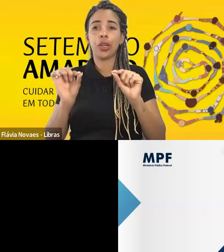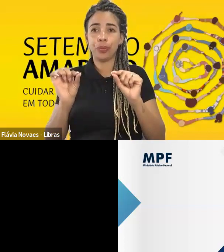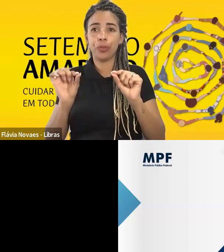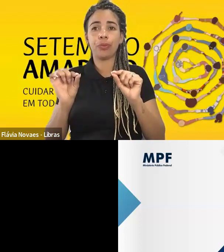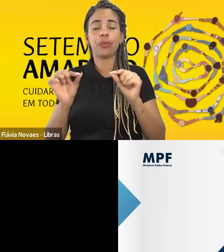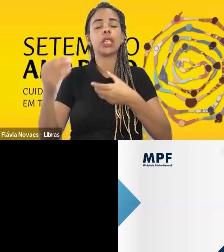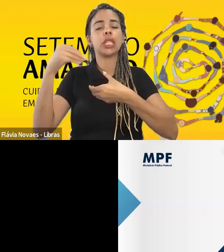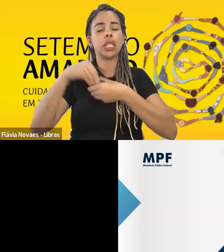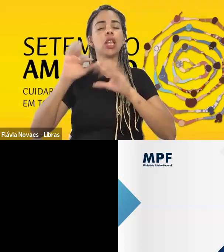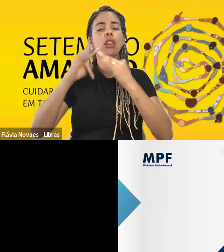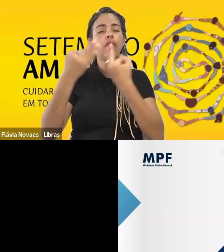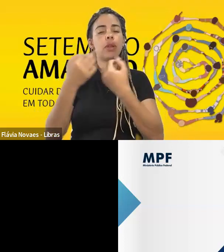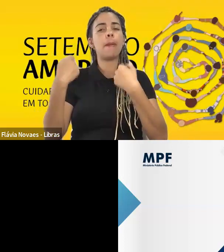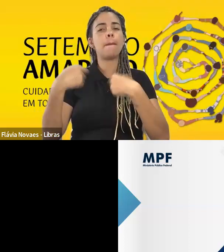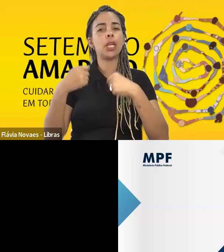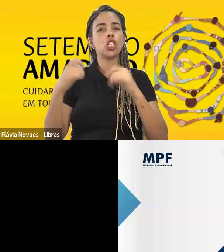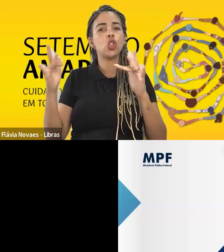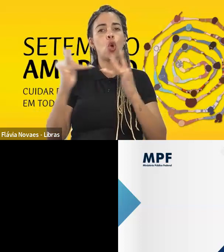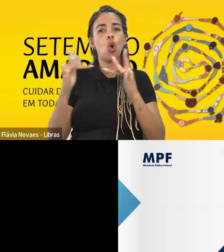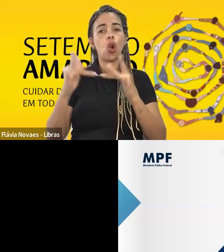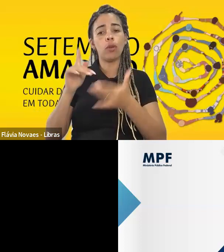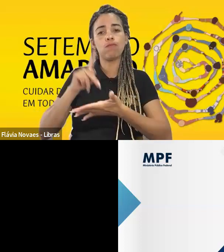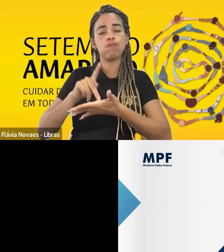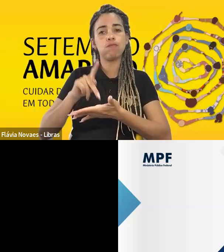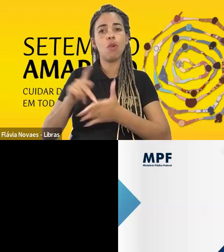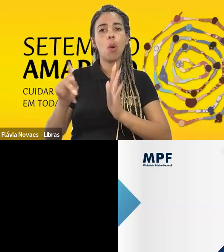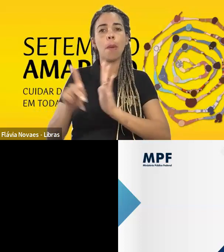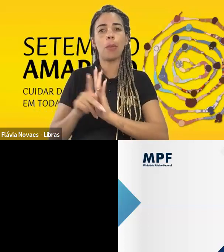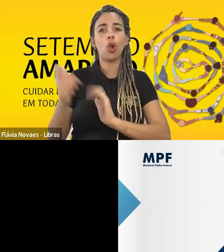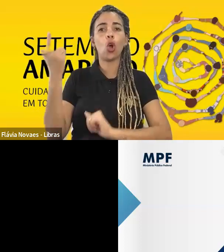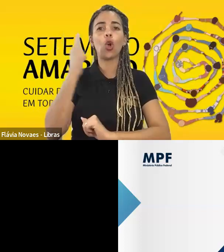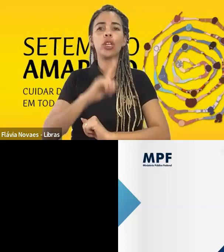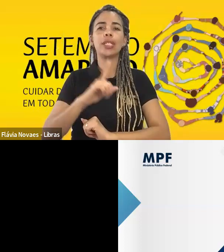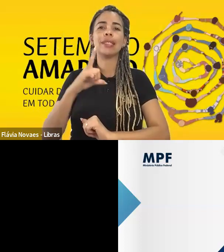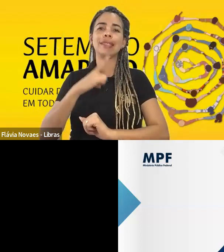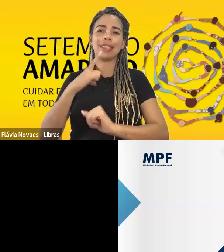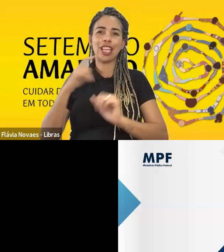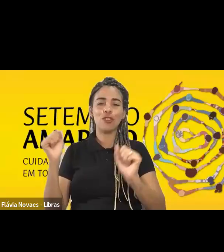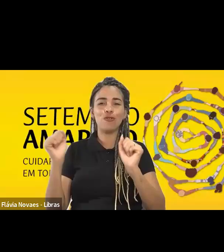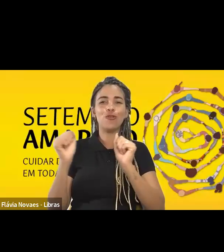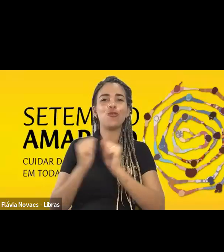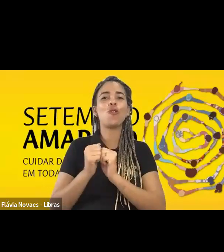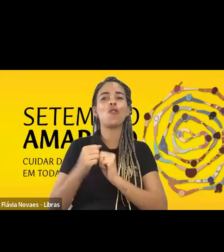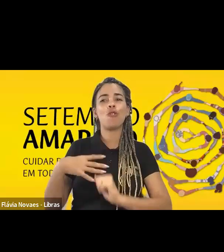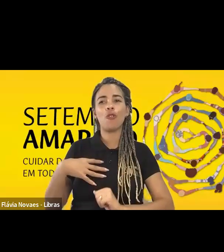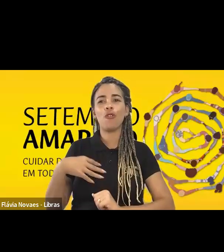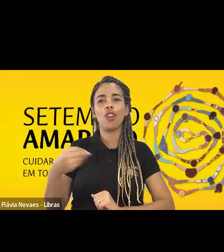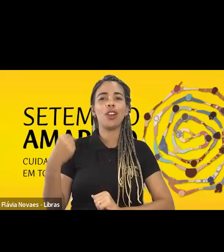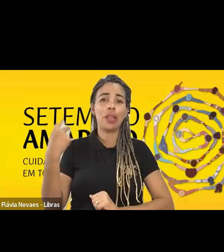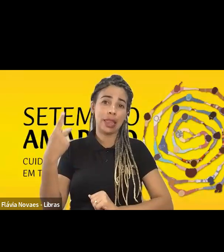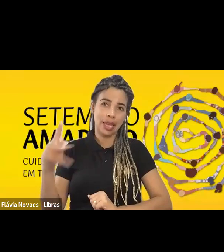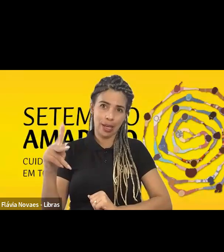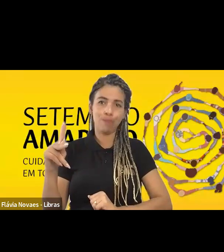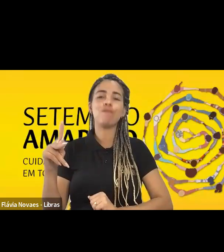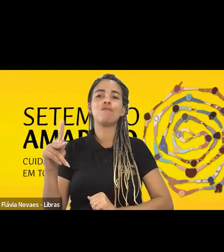a abertura necessária para que vocês consigam, né, estar com os filhos e com